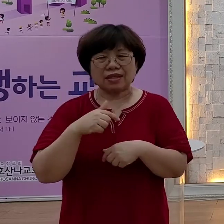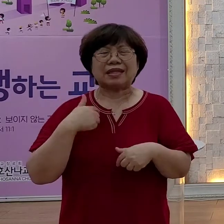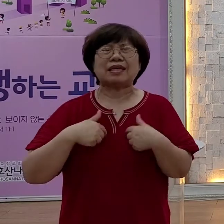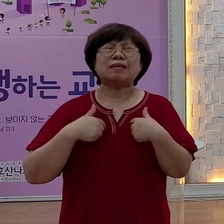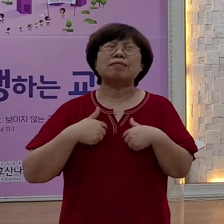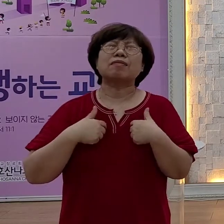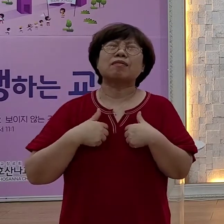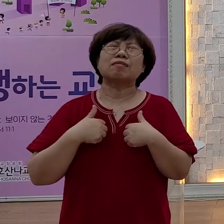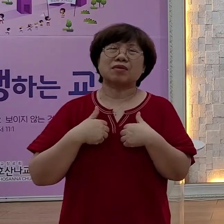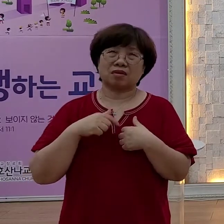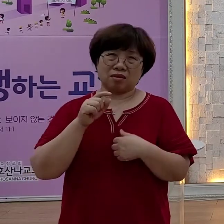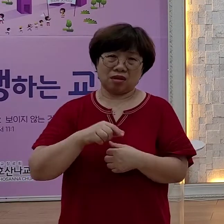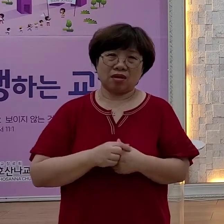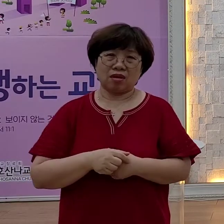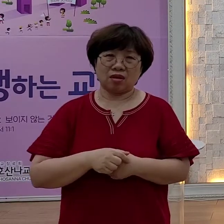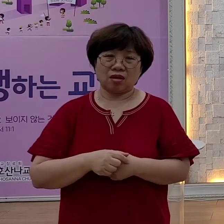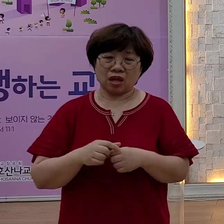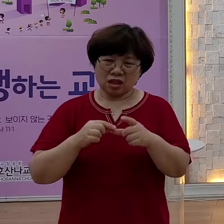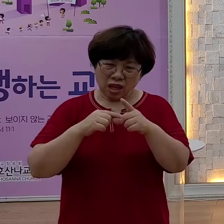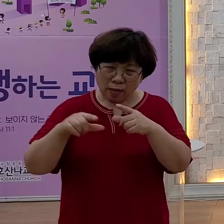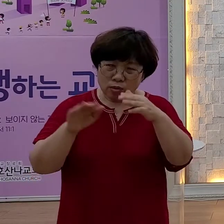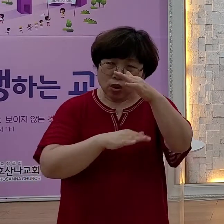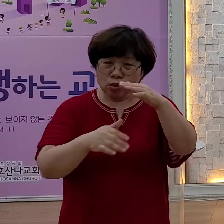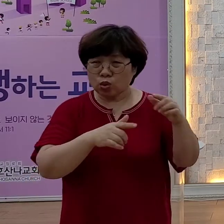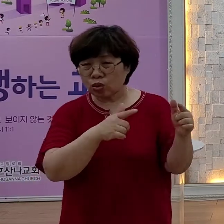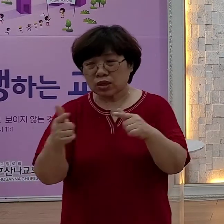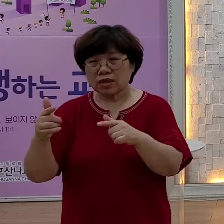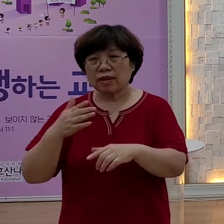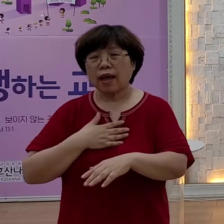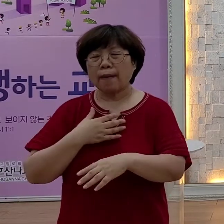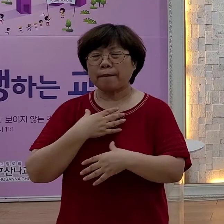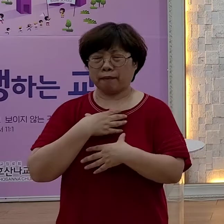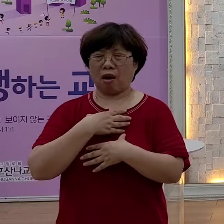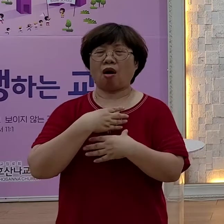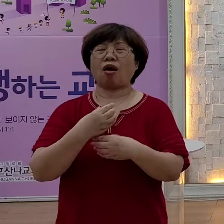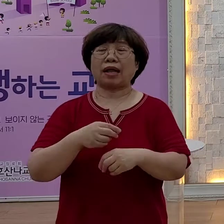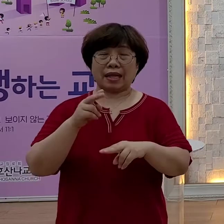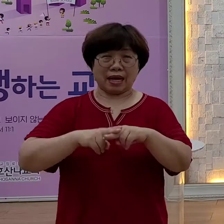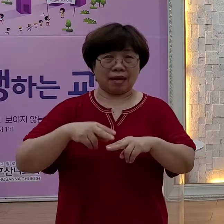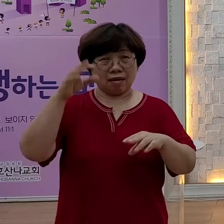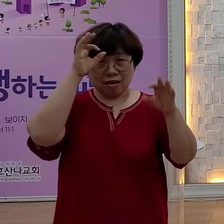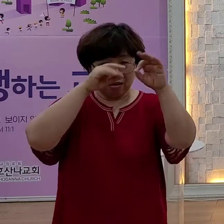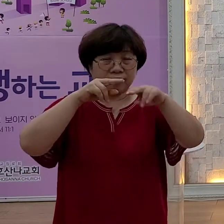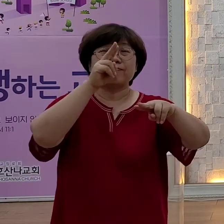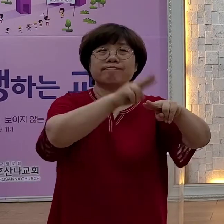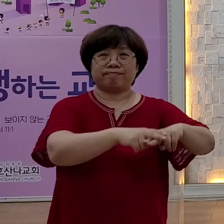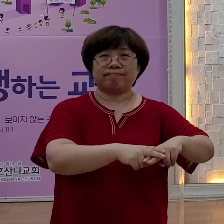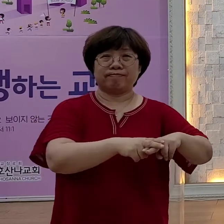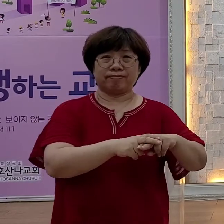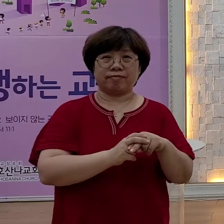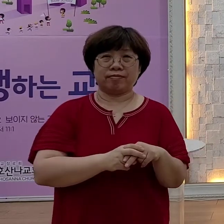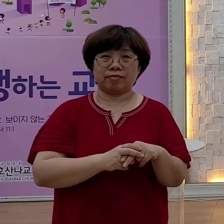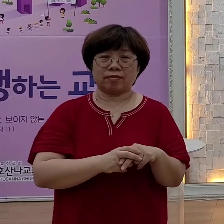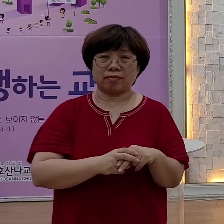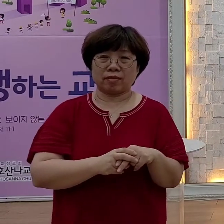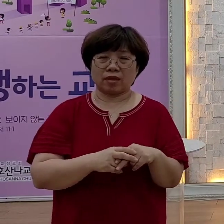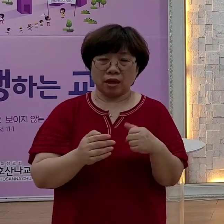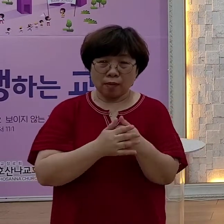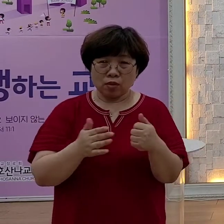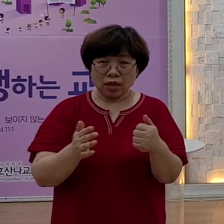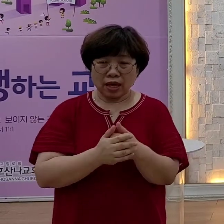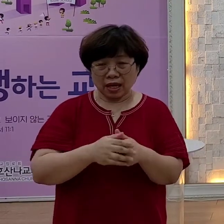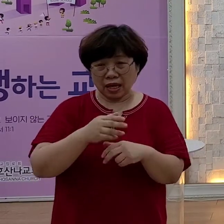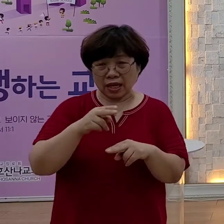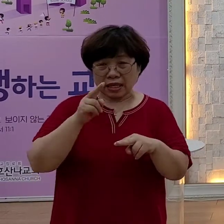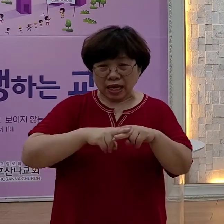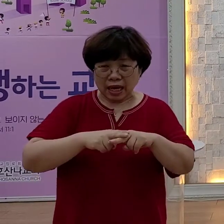합니까? 자기 편할 자리에 앉아요. 여기서부터 잘못된 거예요. 이 태도, 이 자세를 바꿔야 한다고.